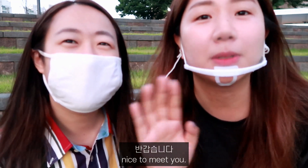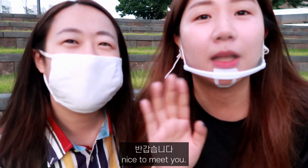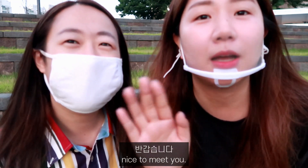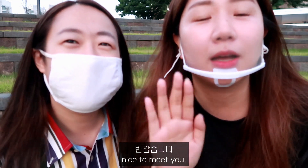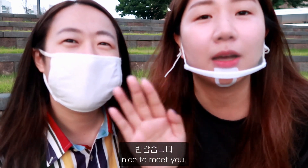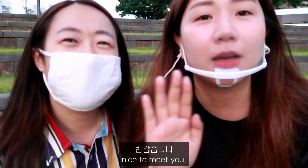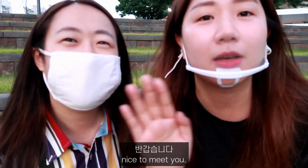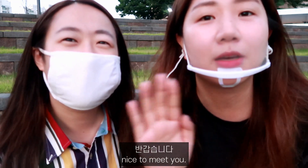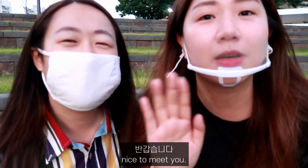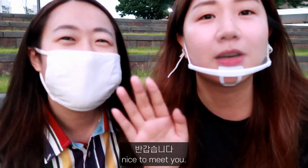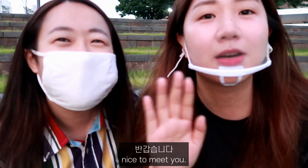반갑습니다.